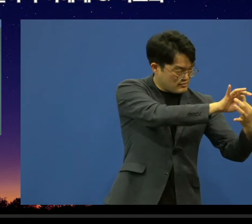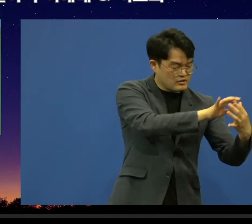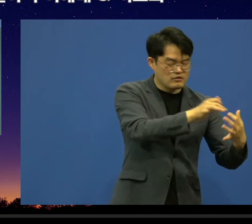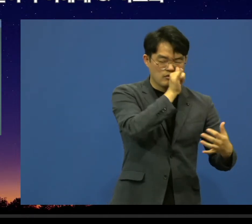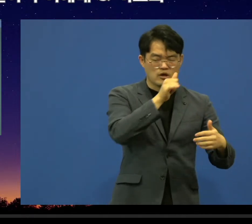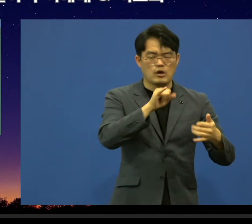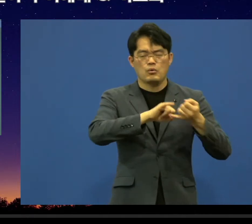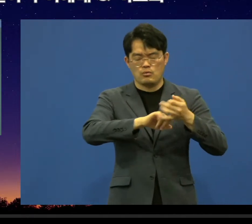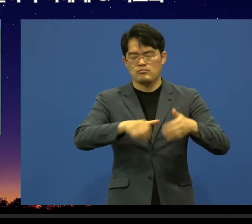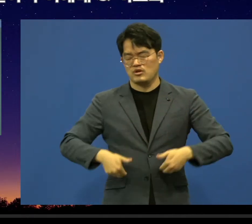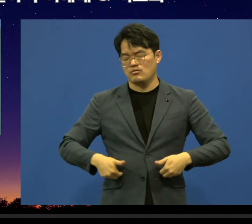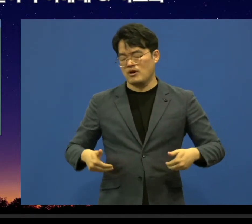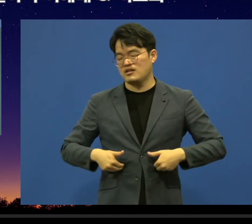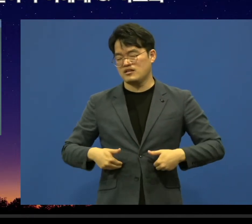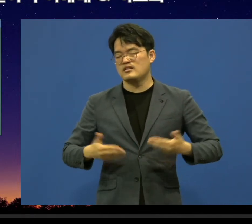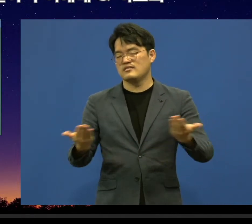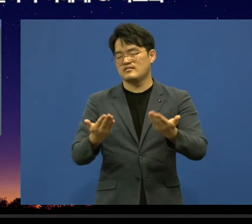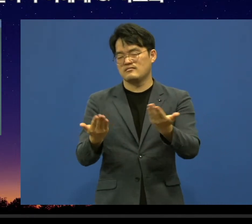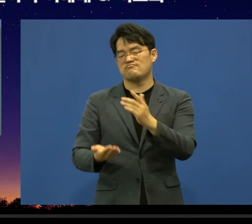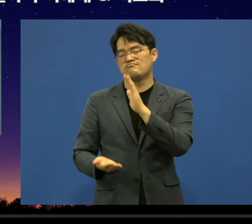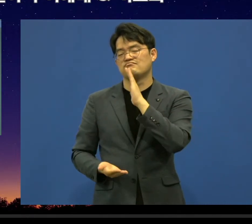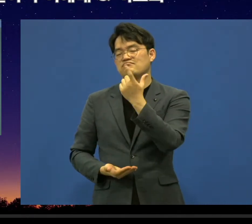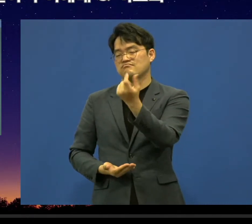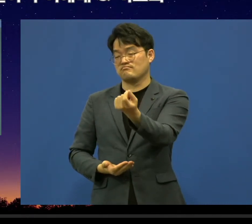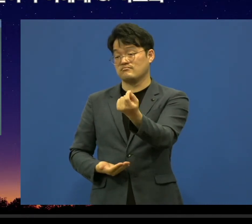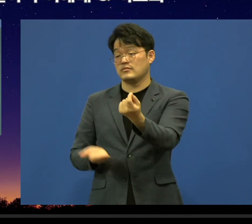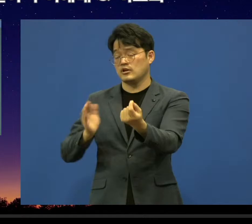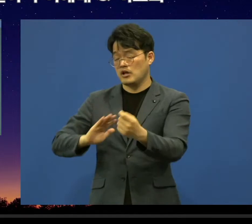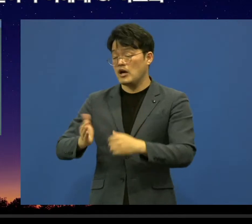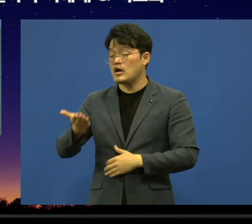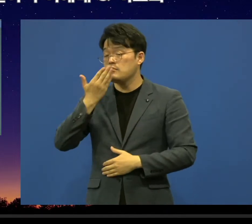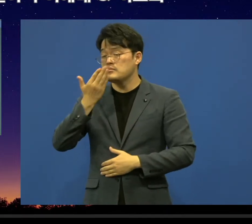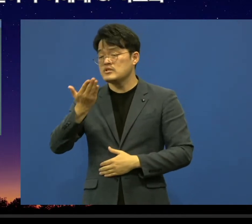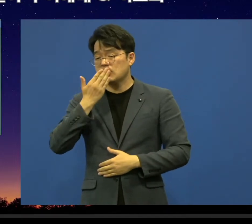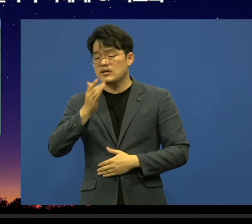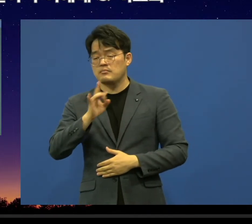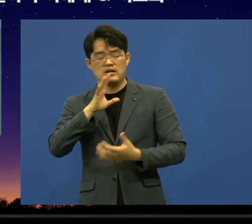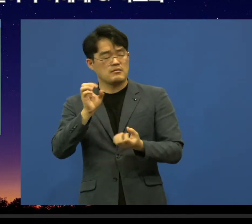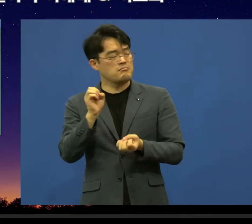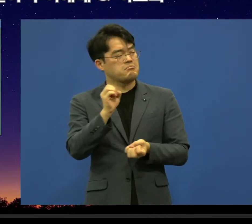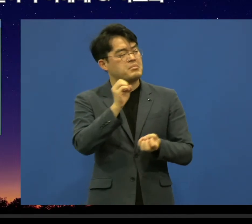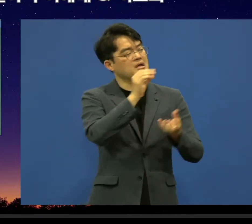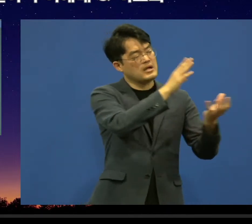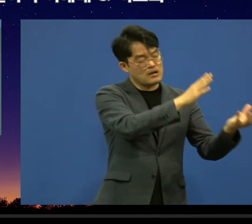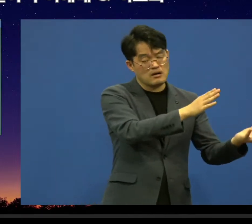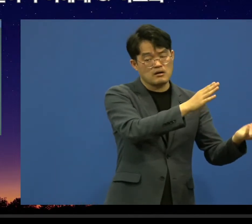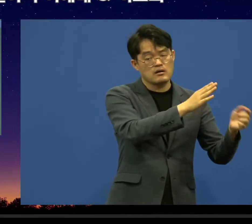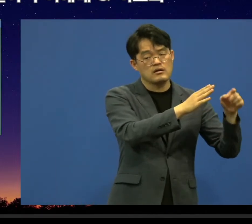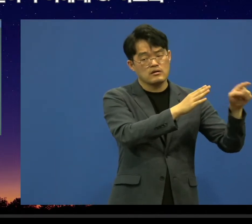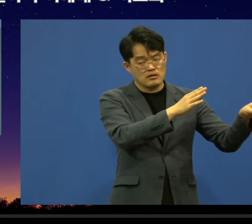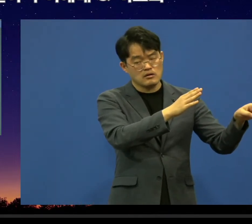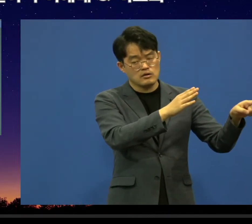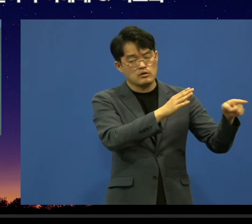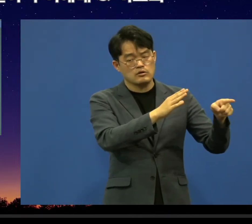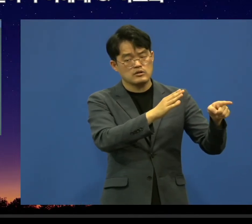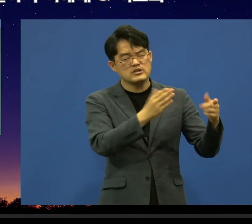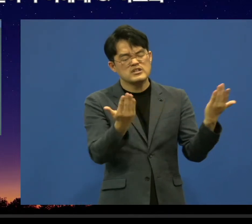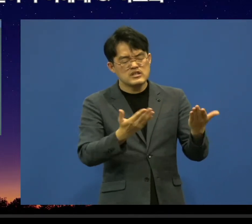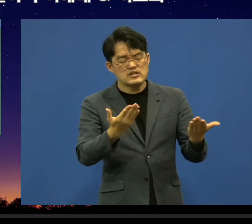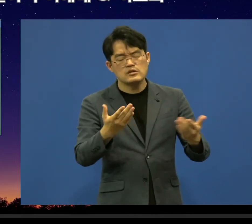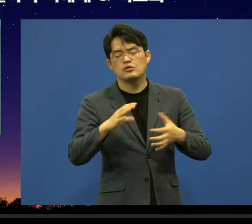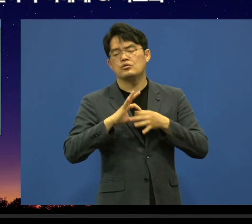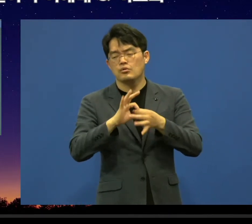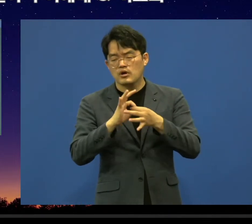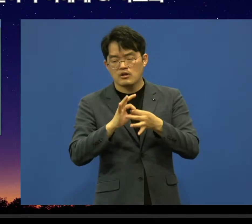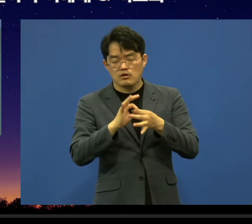해요. 그러나 여러분 그 음식 배달 사명은요, 전쟁은 끝내지 못해요.